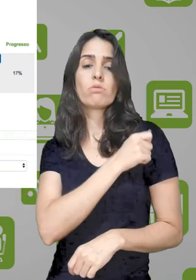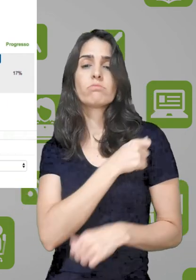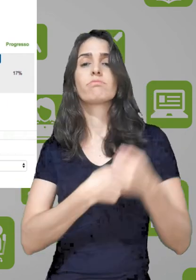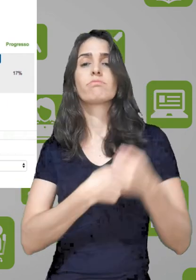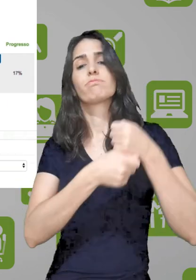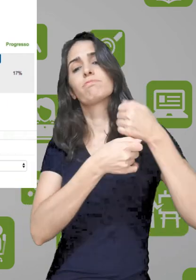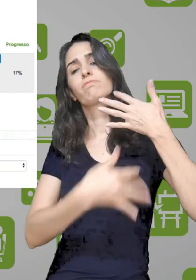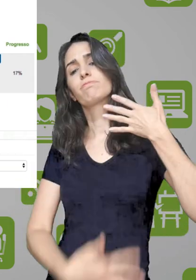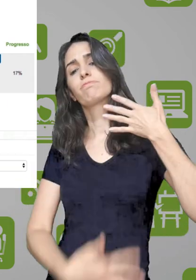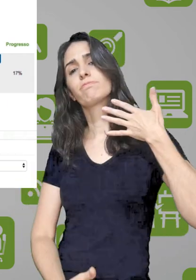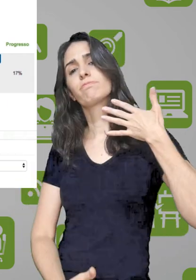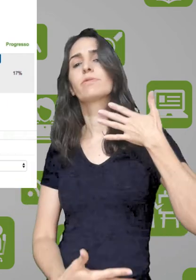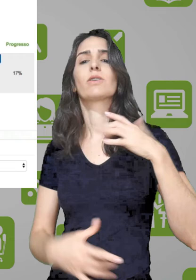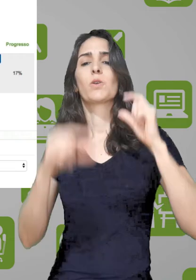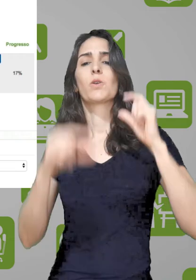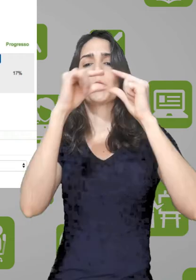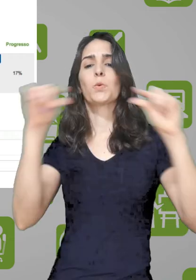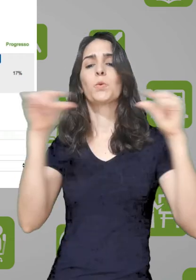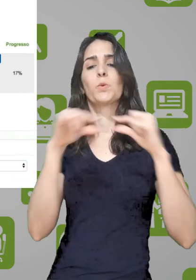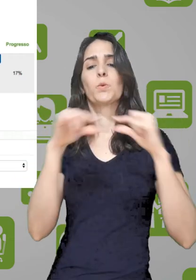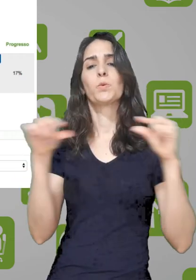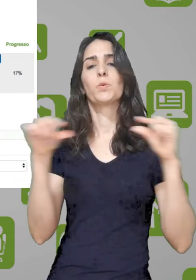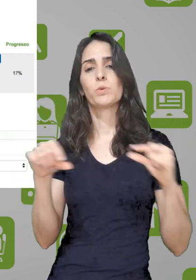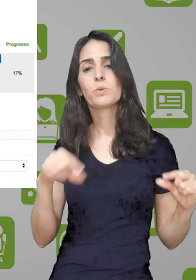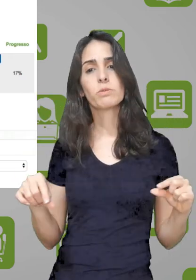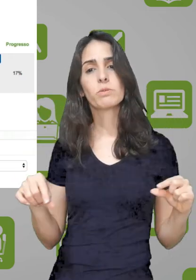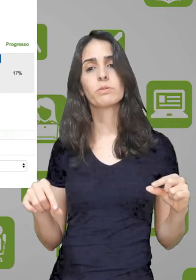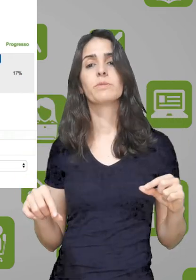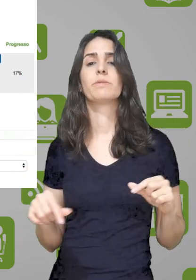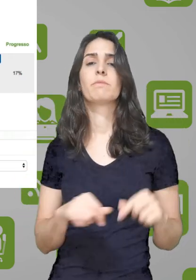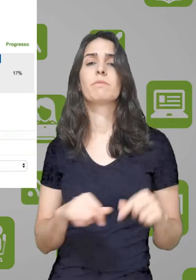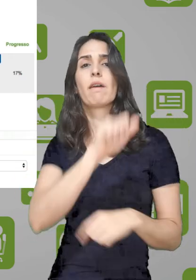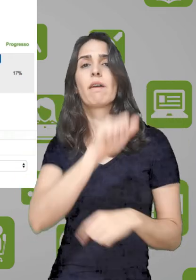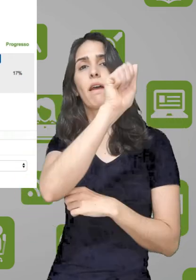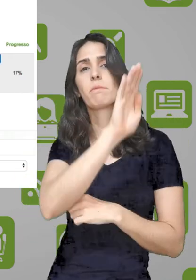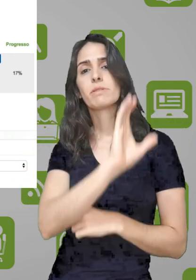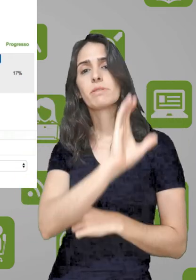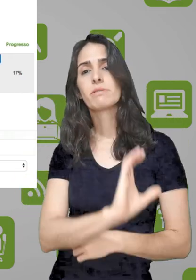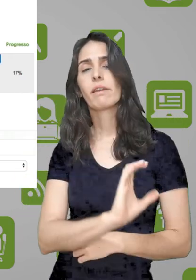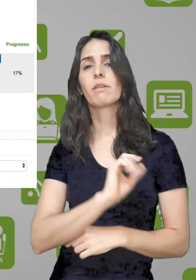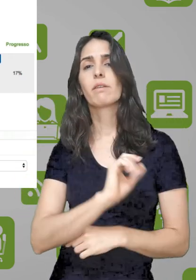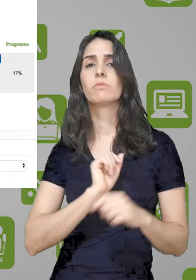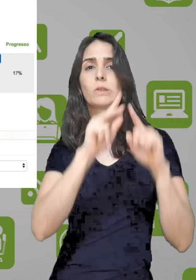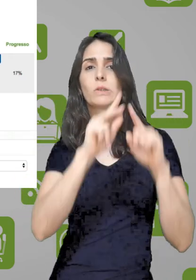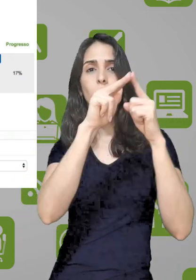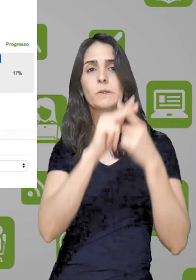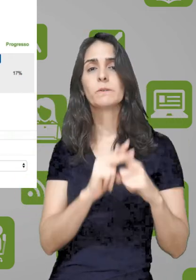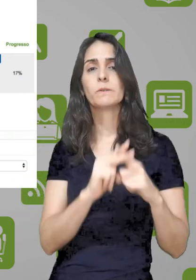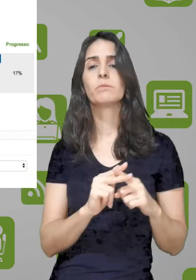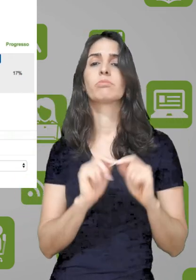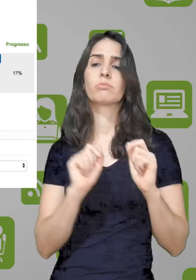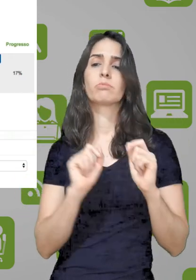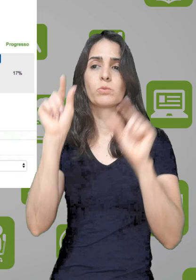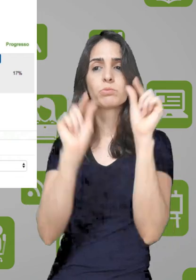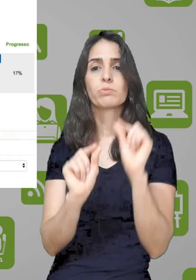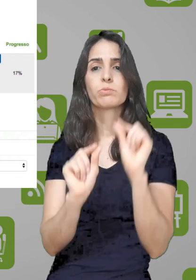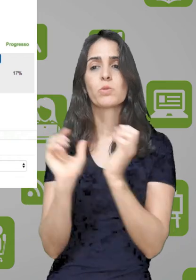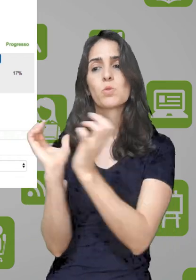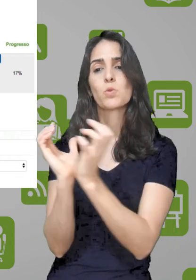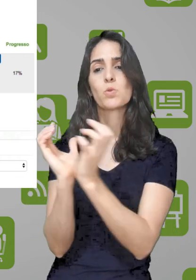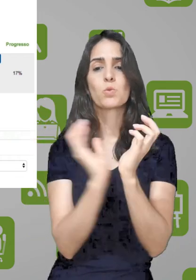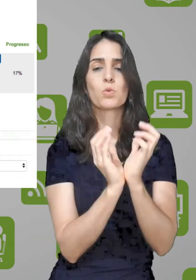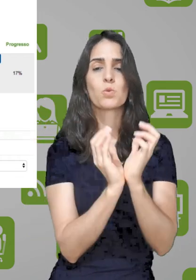se tivesse mais alunos no curso, apareceria todos os alunos aqui, eu posso ordenar por ordem alfabética, eu posso filtrar, né,